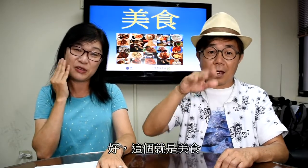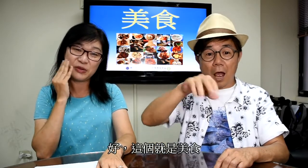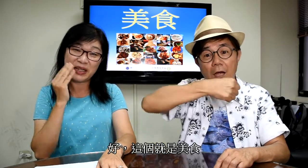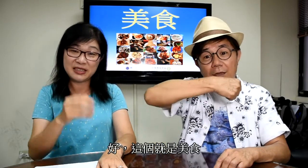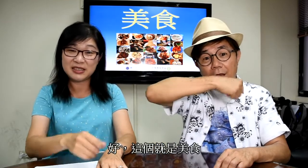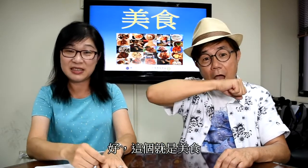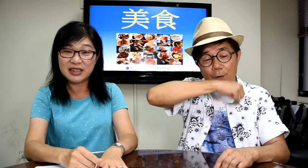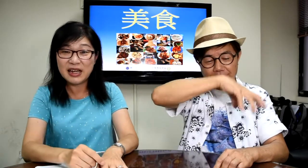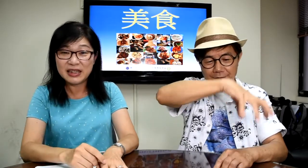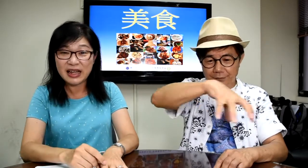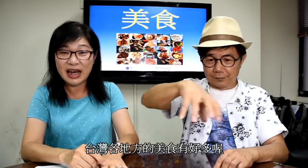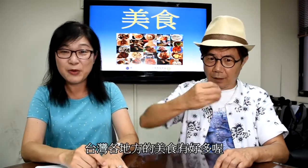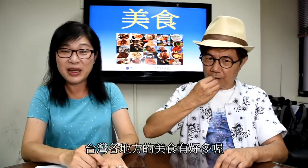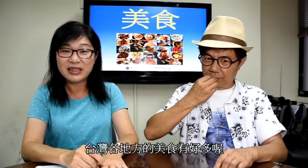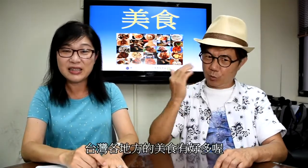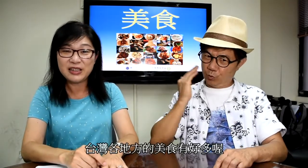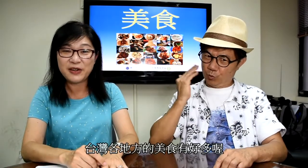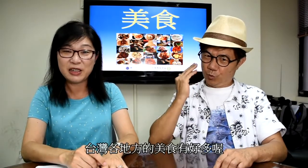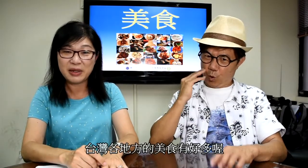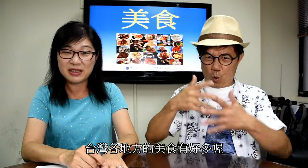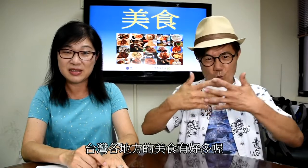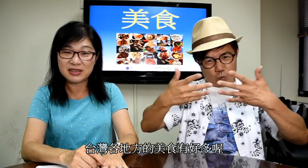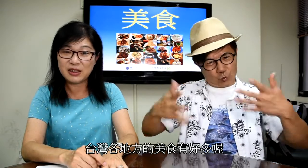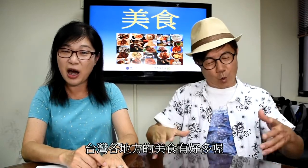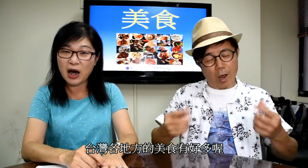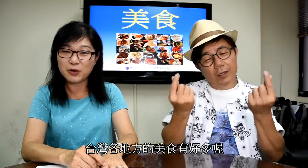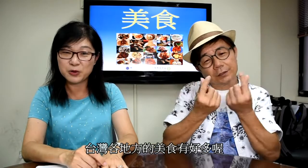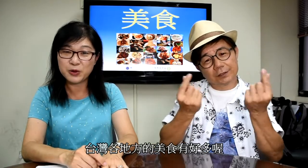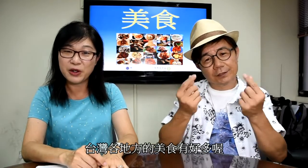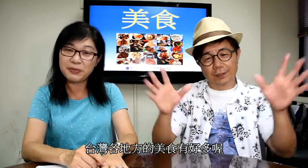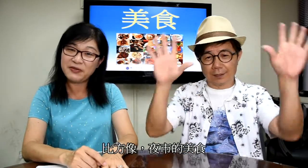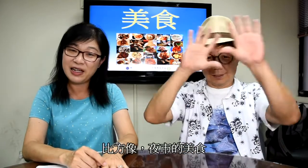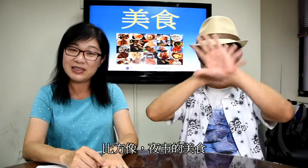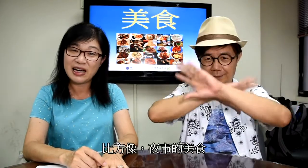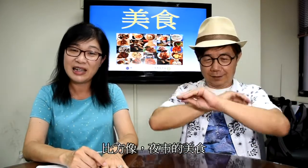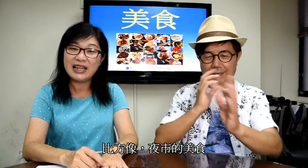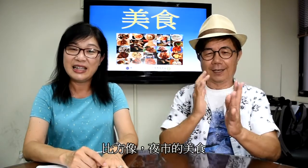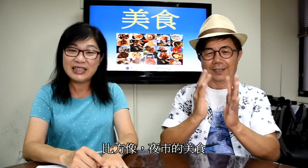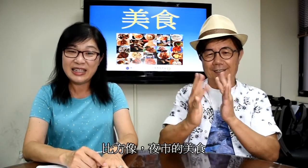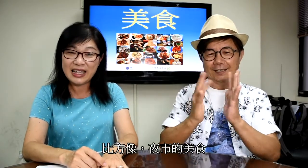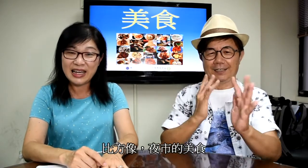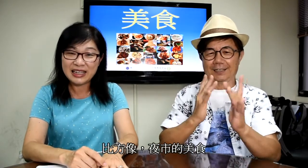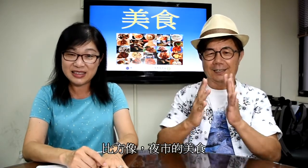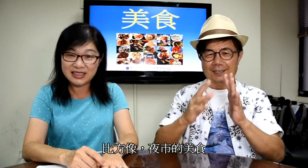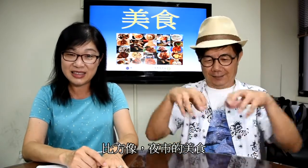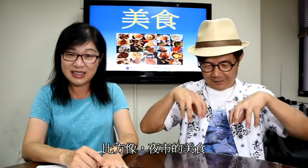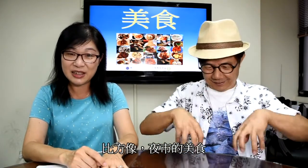是美食。台湾各地方的美食有好多，比方像夜市的